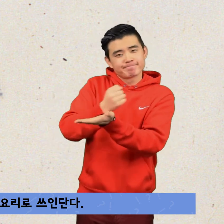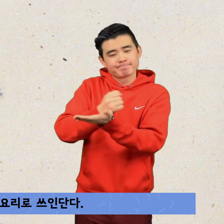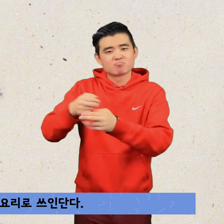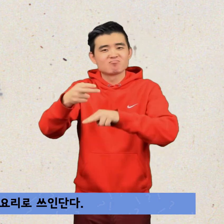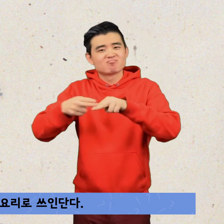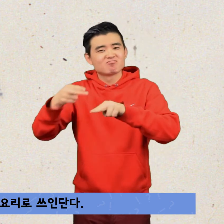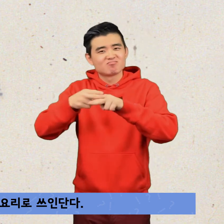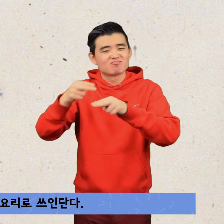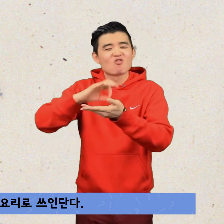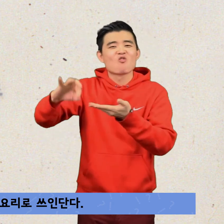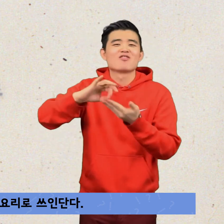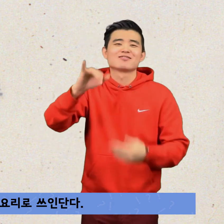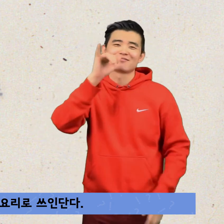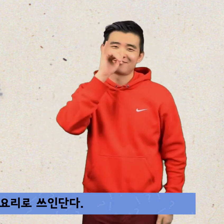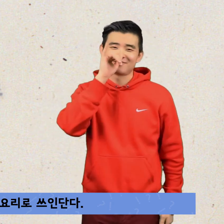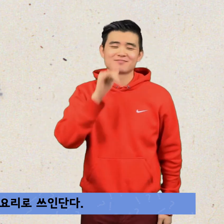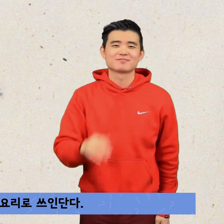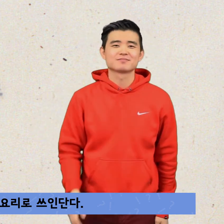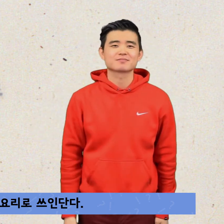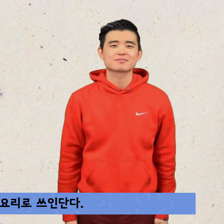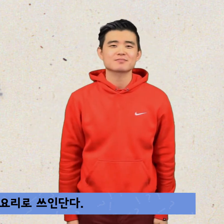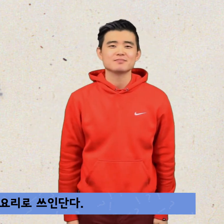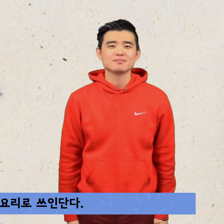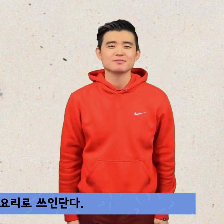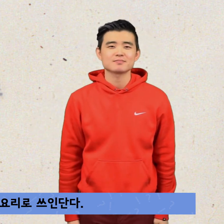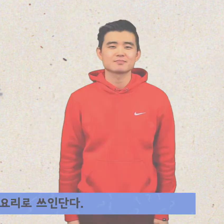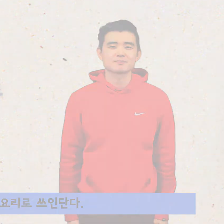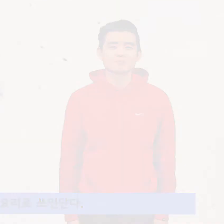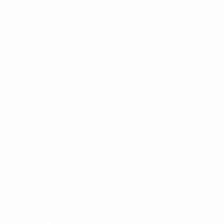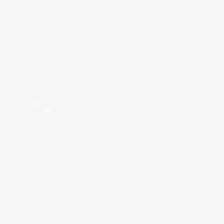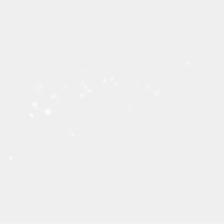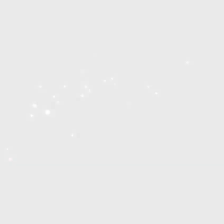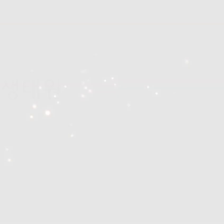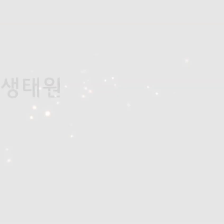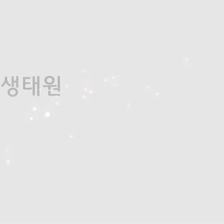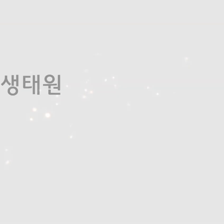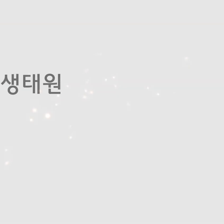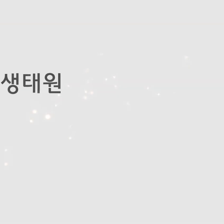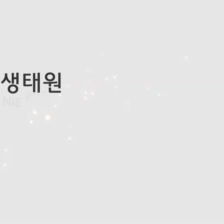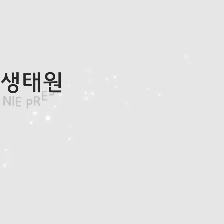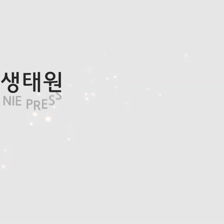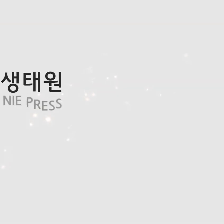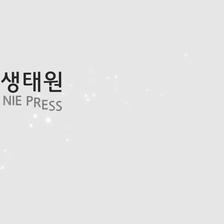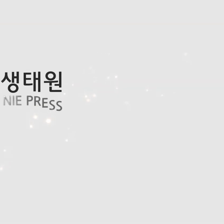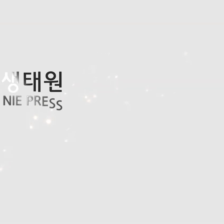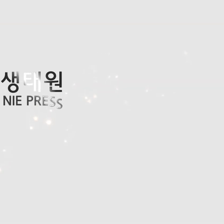물이 안 돼서 citizen 그러나 자막의 유지요